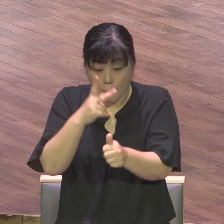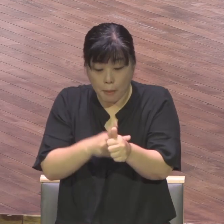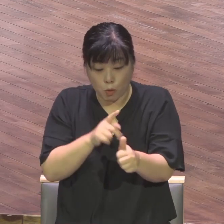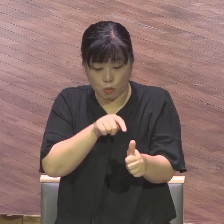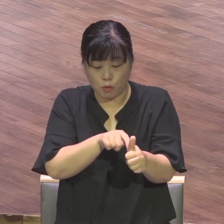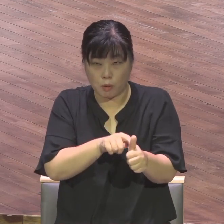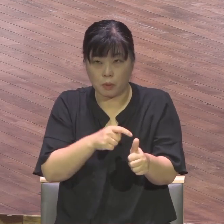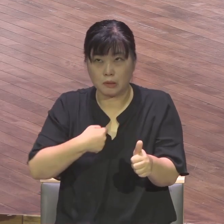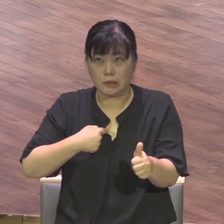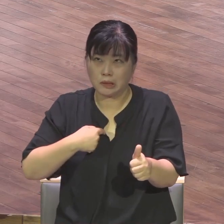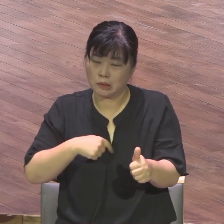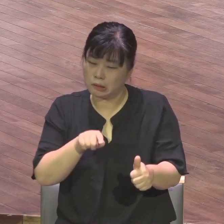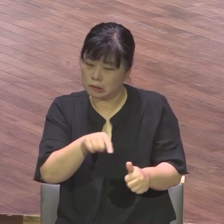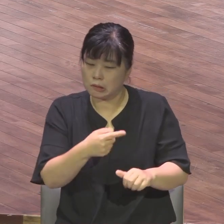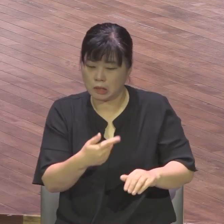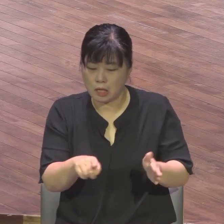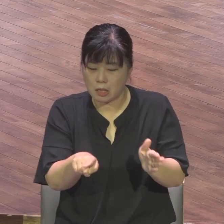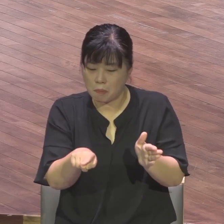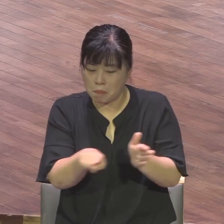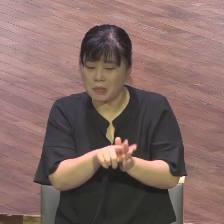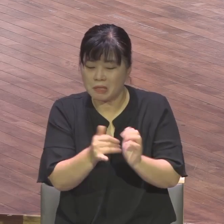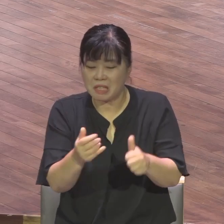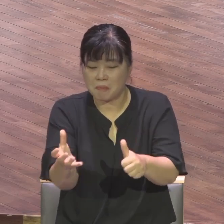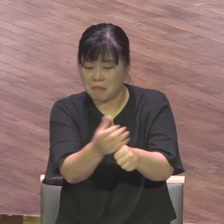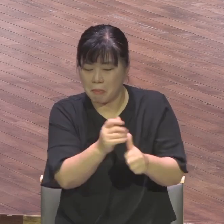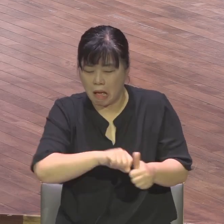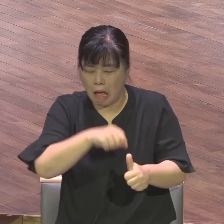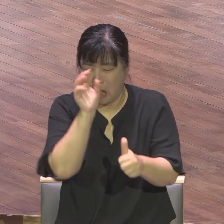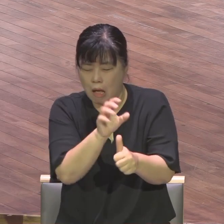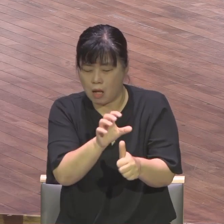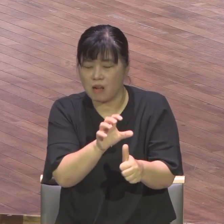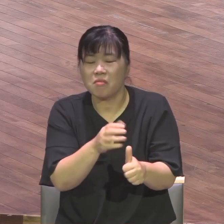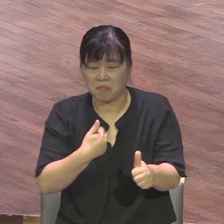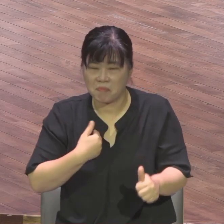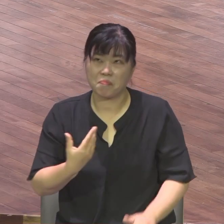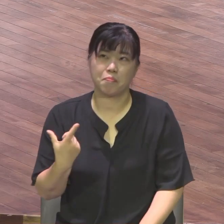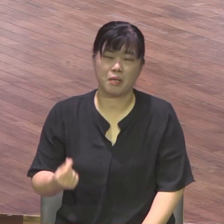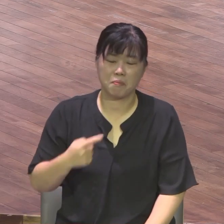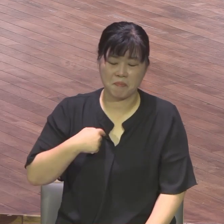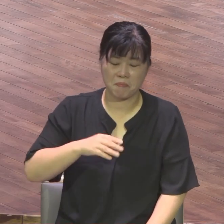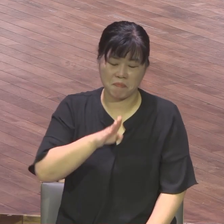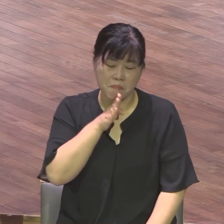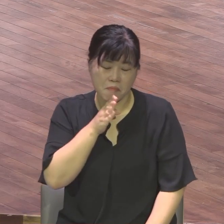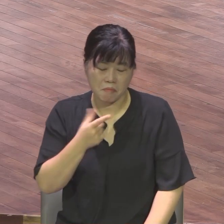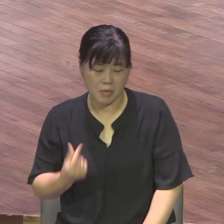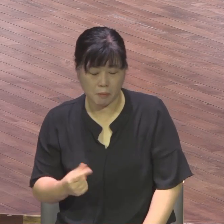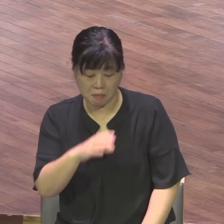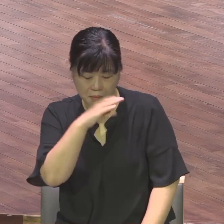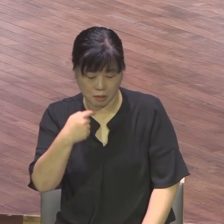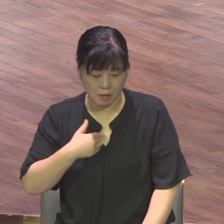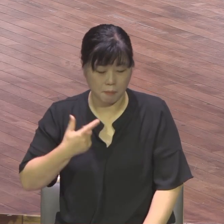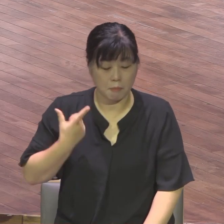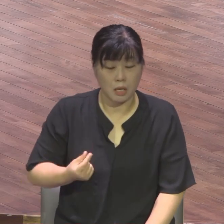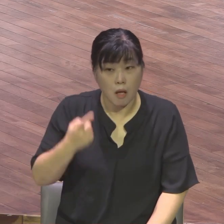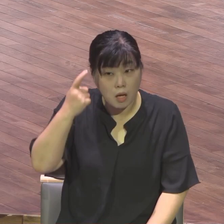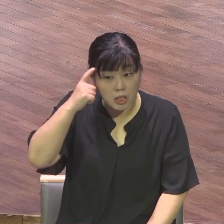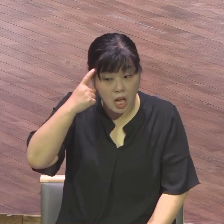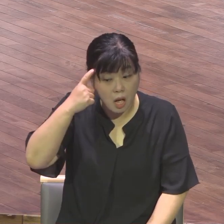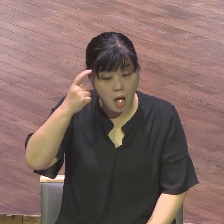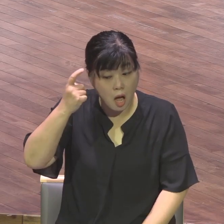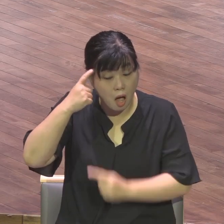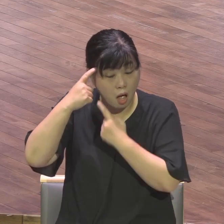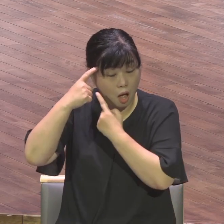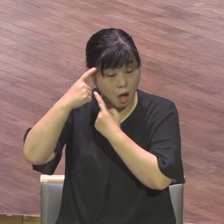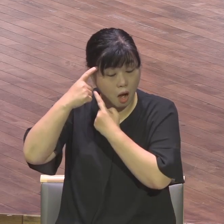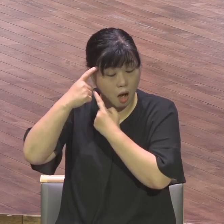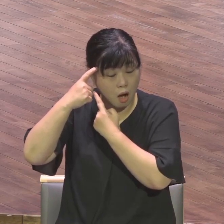기뻐하시는 절대 계획인 줄 알았다니까요. 하나님을 위해서 내가 이 이단들을, 이 예수 당들을